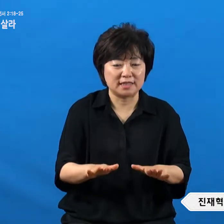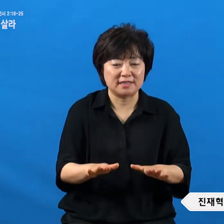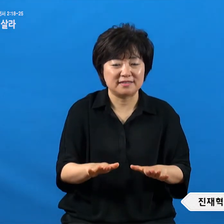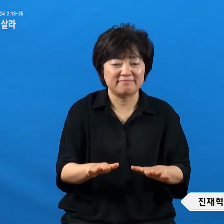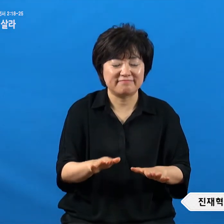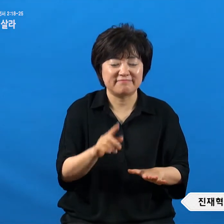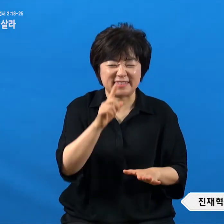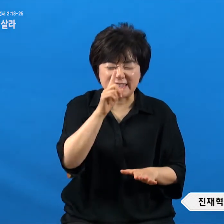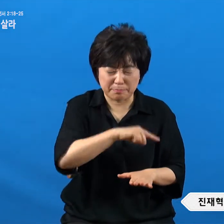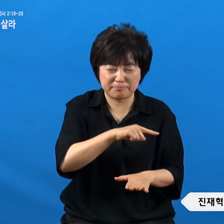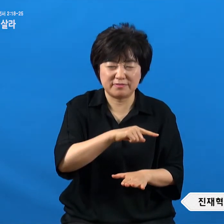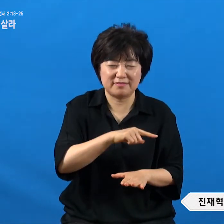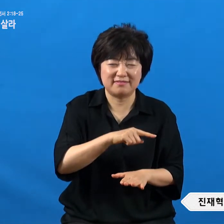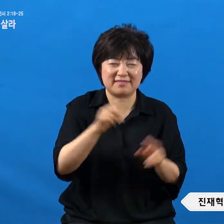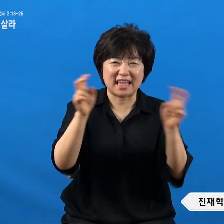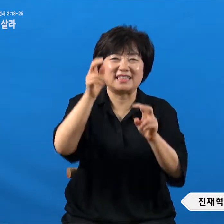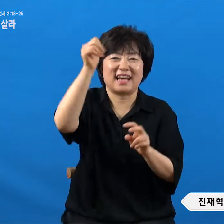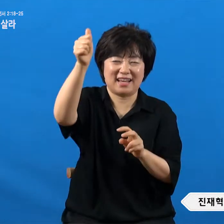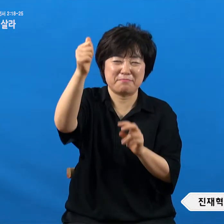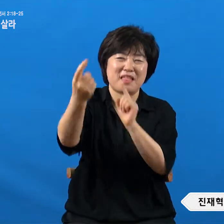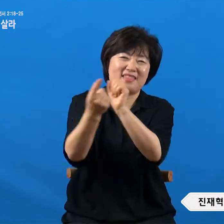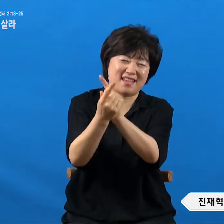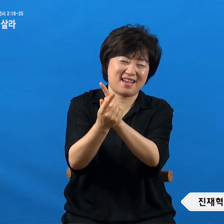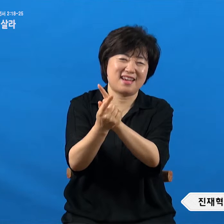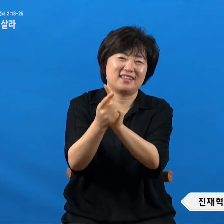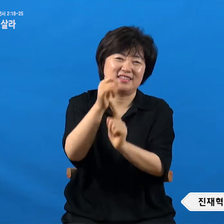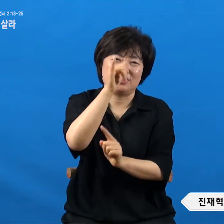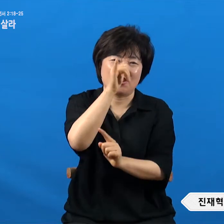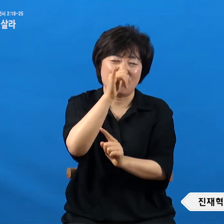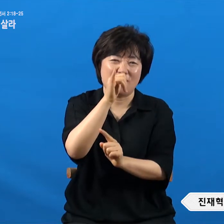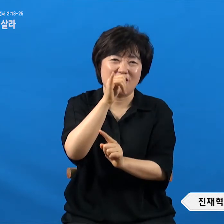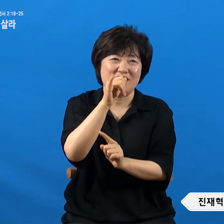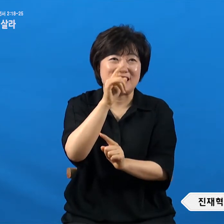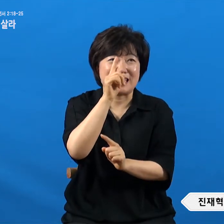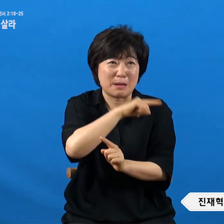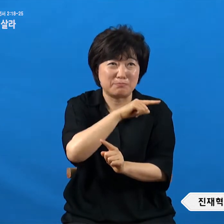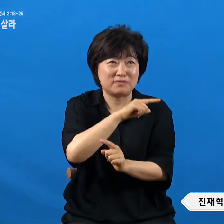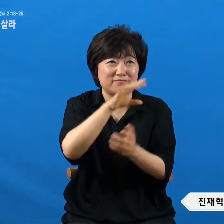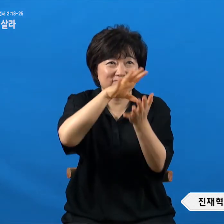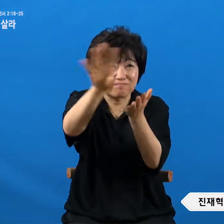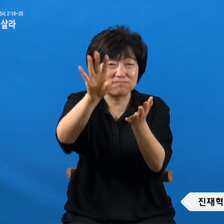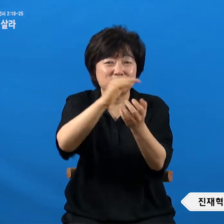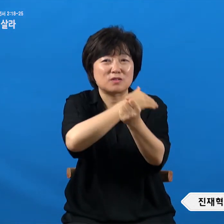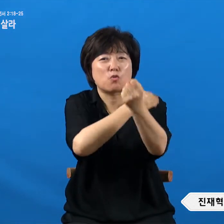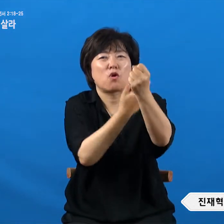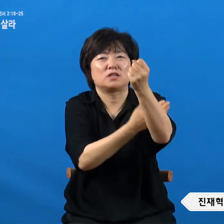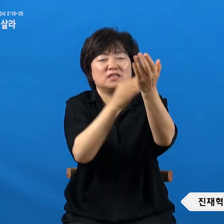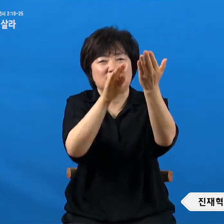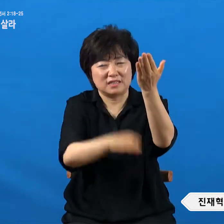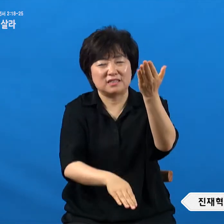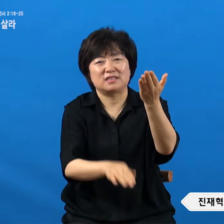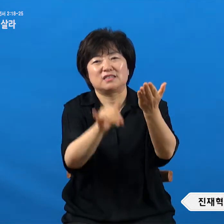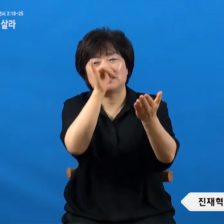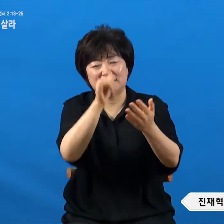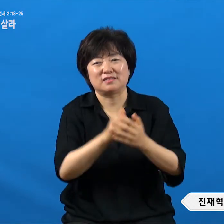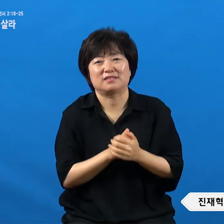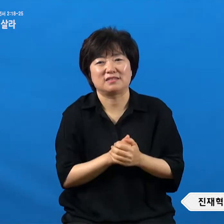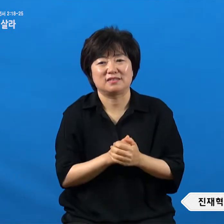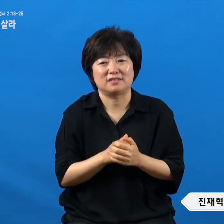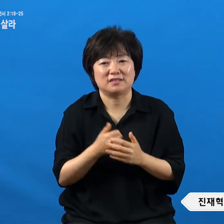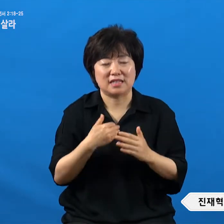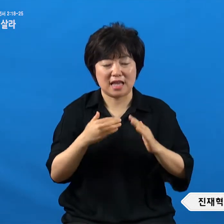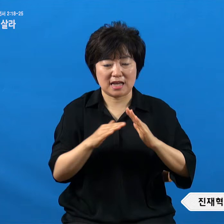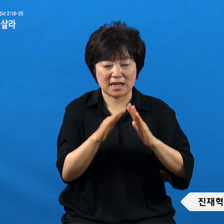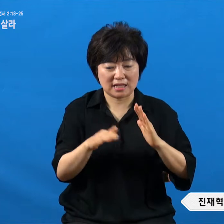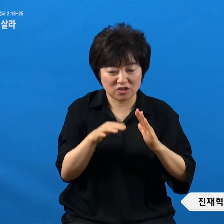그런 상사가, 그런 보스가, 그런 권위의 대상이 우리 가운데 있습니까? 우리의